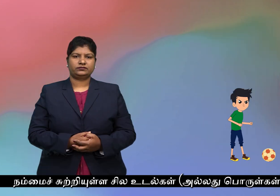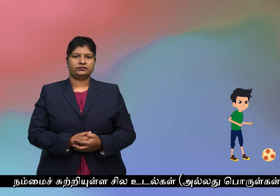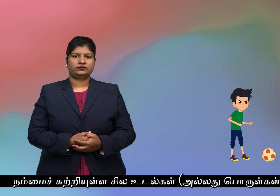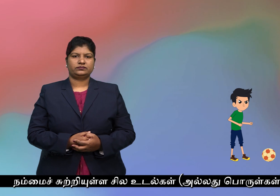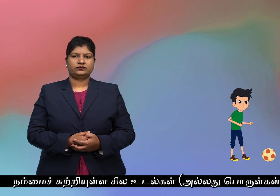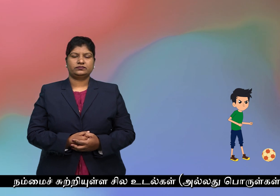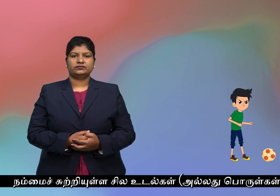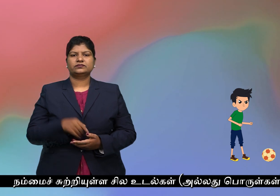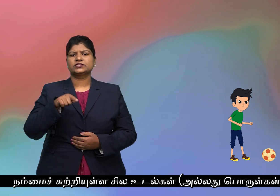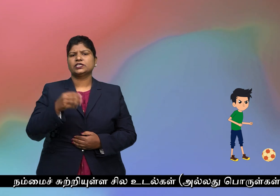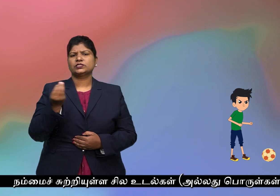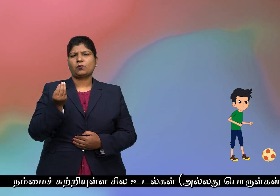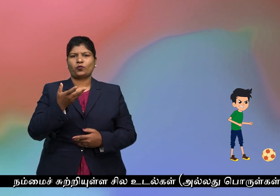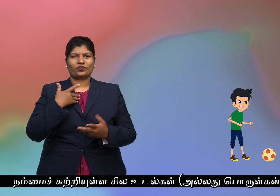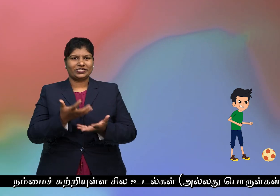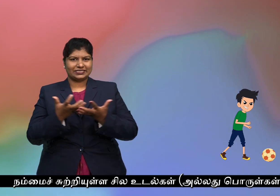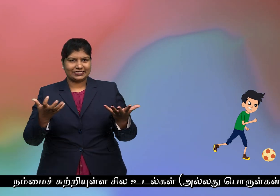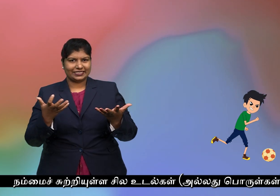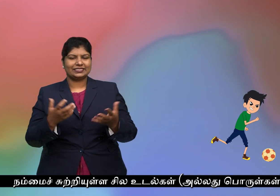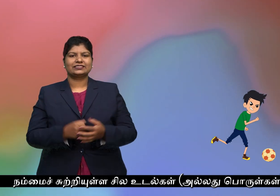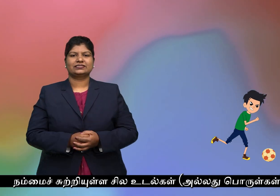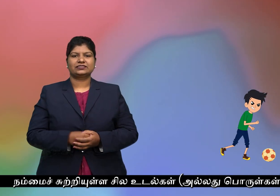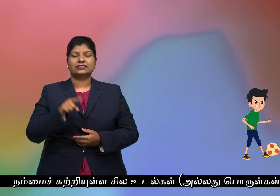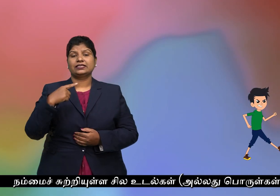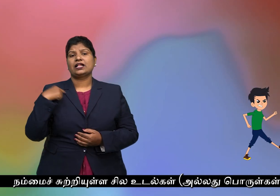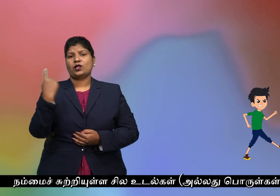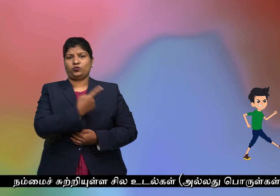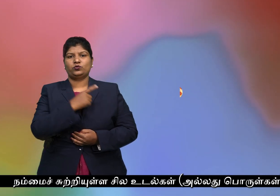நம்மை சுற்றியுள்ள சில உடல்கள் அல்லது பொருள்கள் ஓய்வில் உள்ளன,